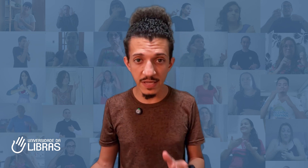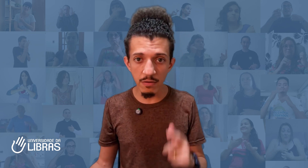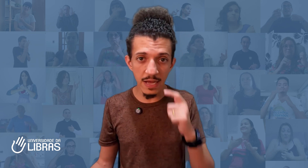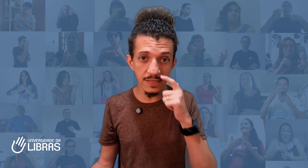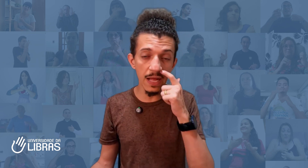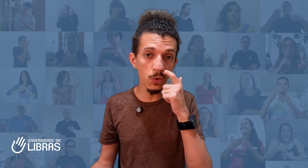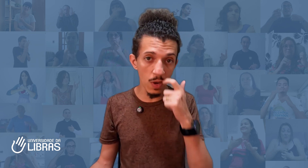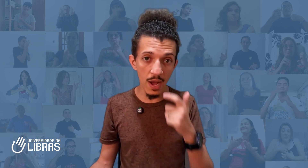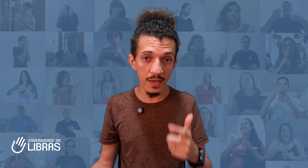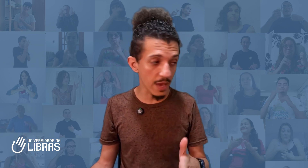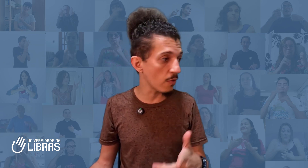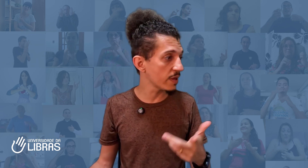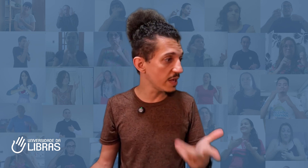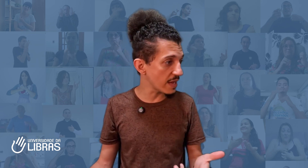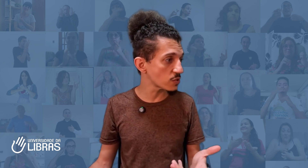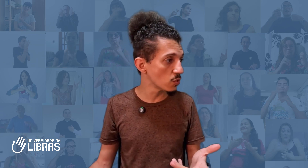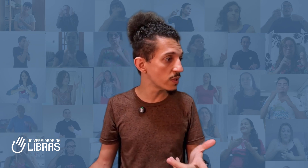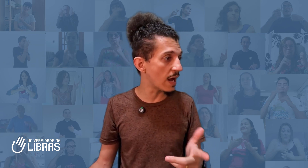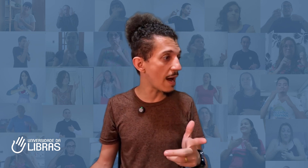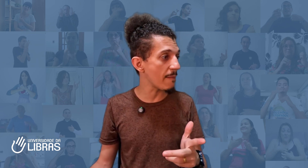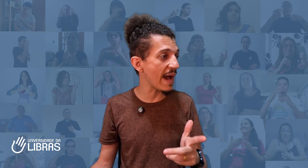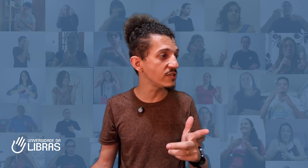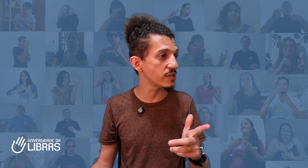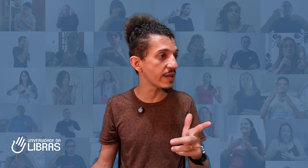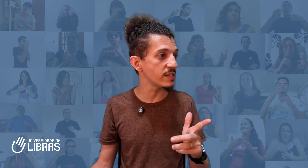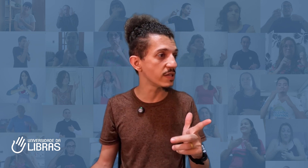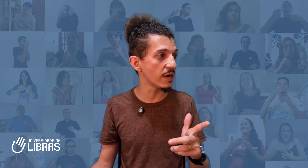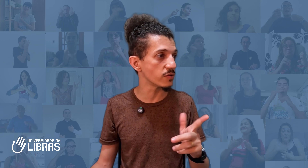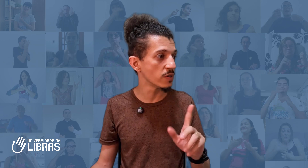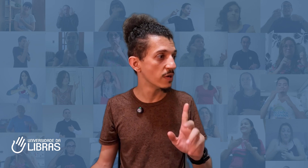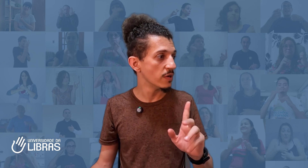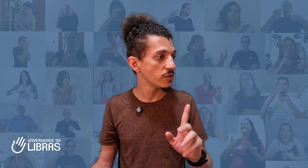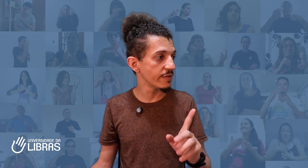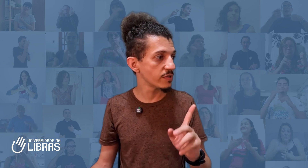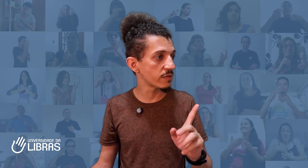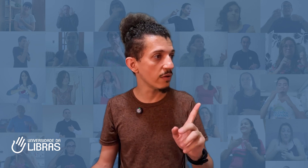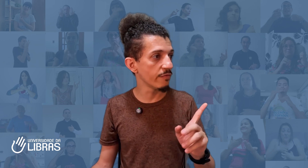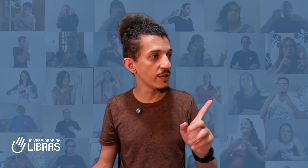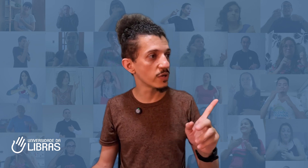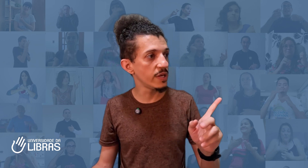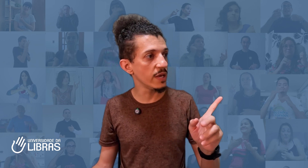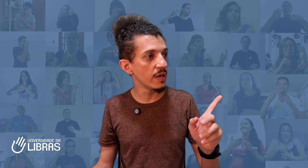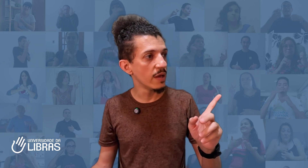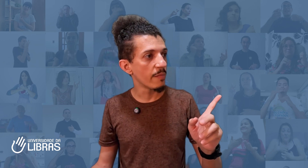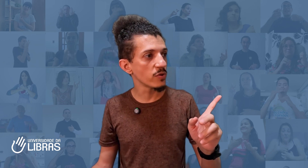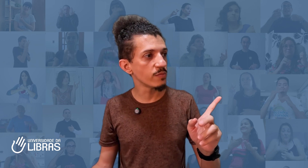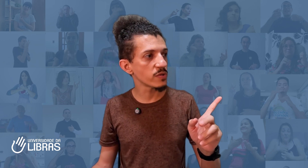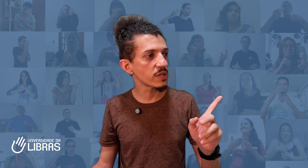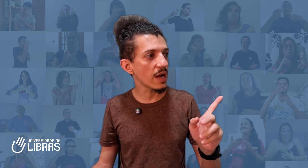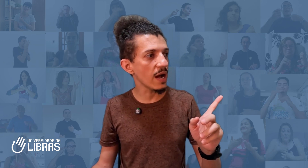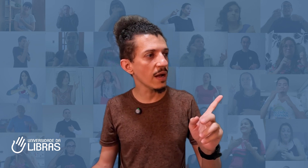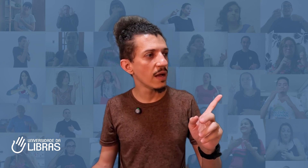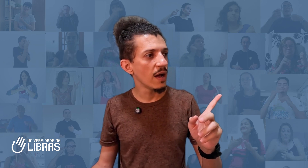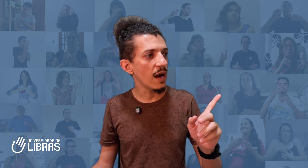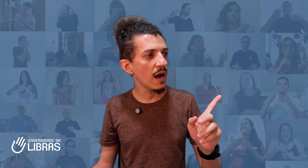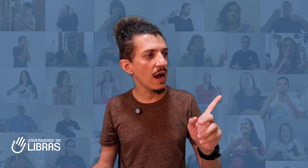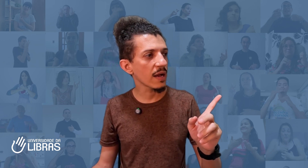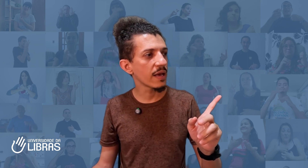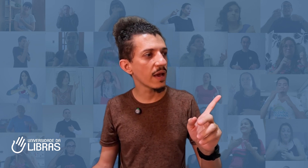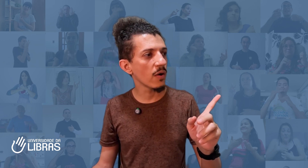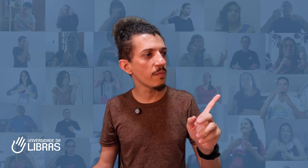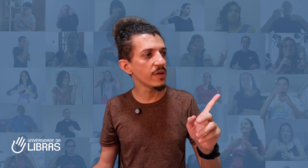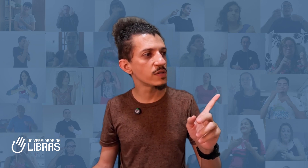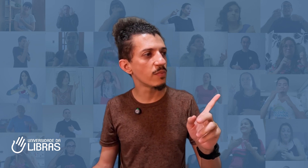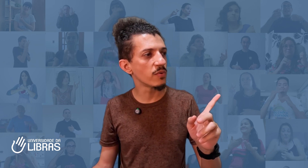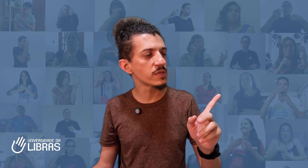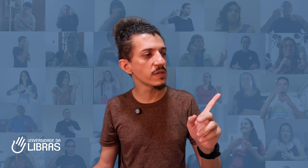e sendo casado com a Raquel, que é surda há mais de 13 anos, vou ver se eu tenho um vídeo aqui para eu te mostrar a